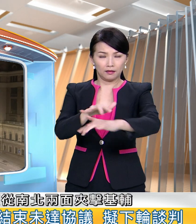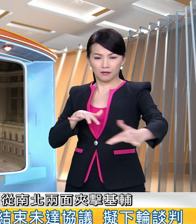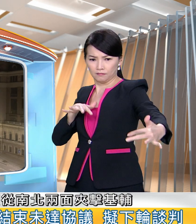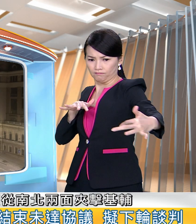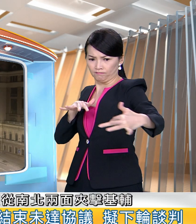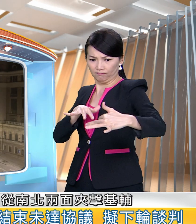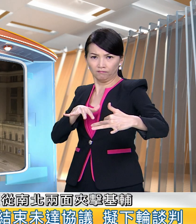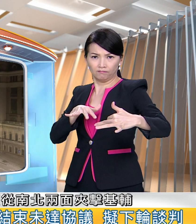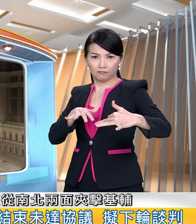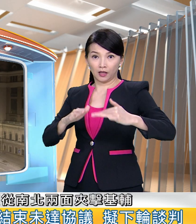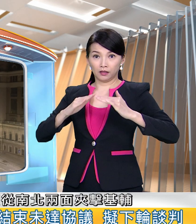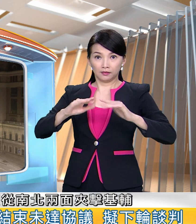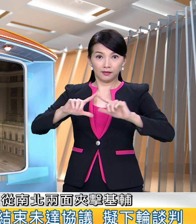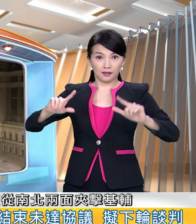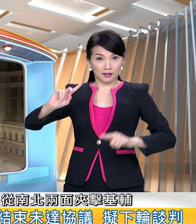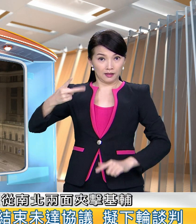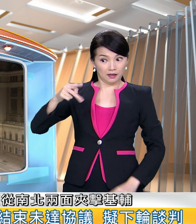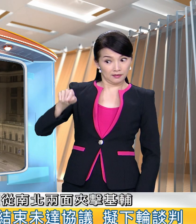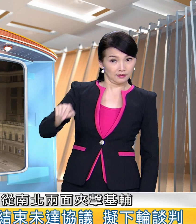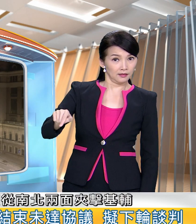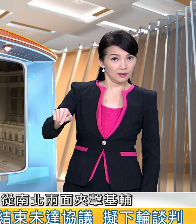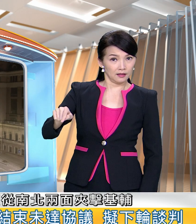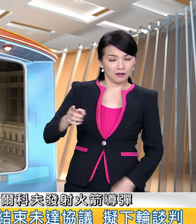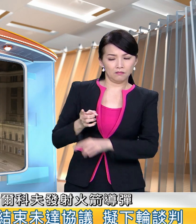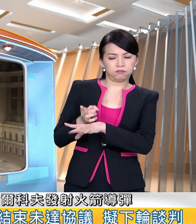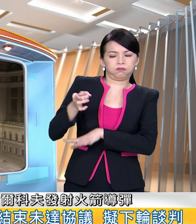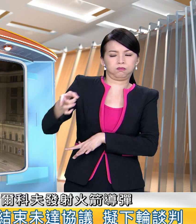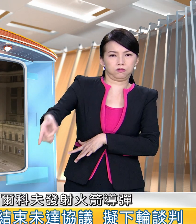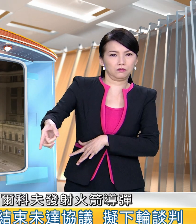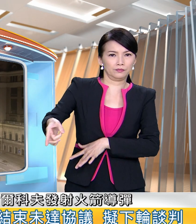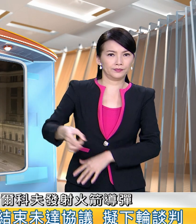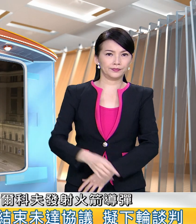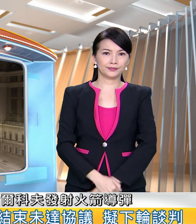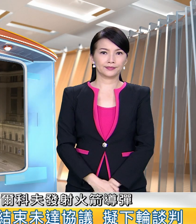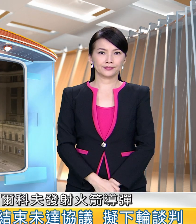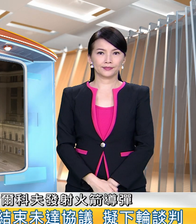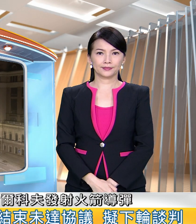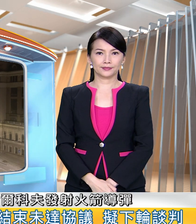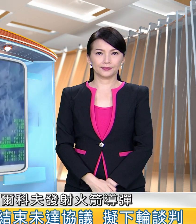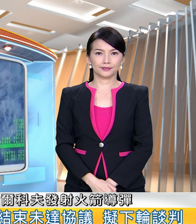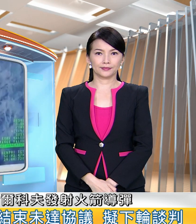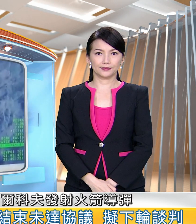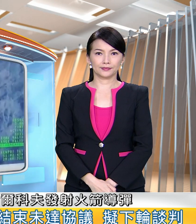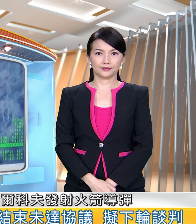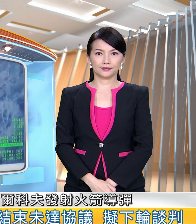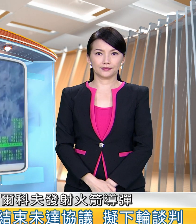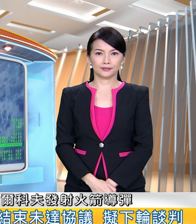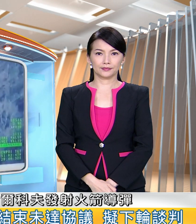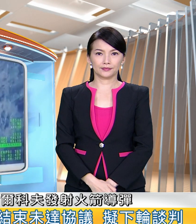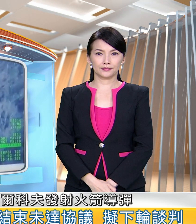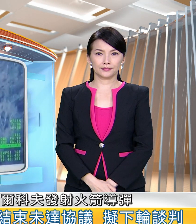北两面夹击基辅，并对第2大城哈尔科夫发射火箭导弹。